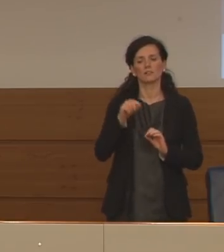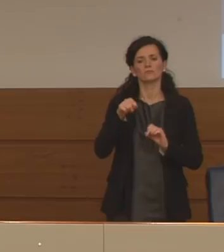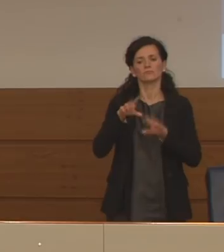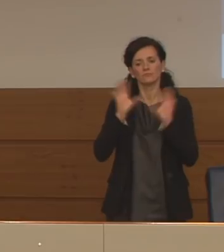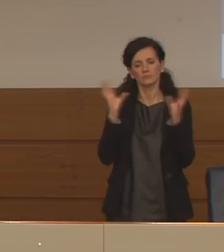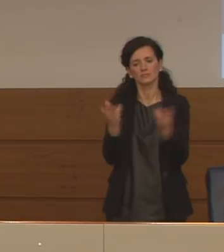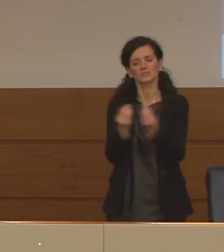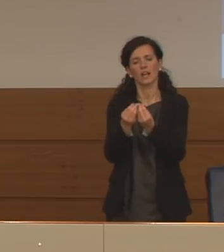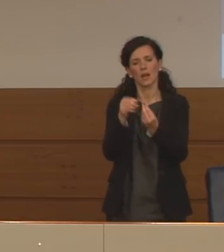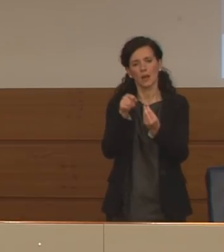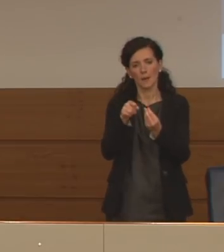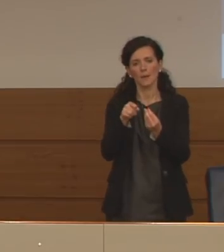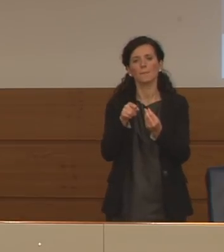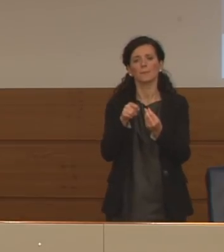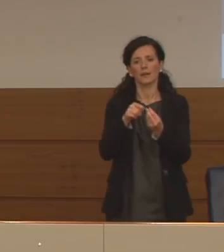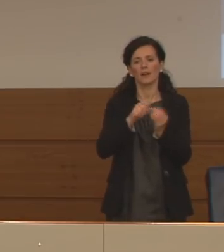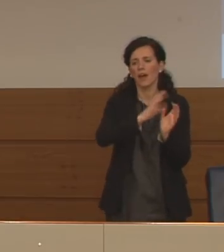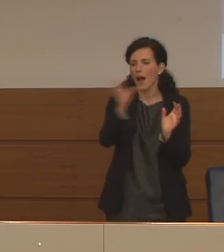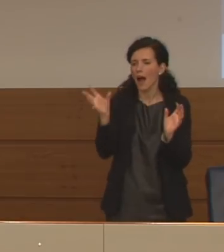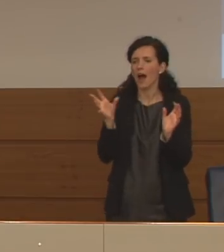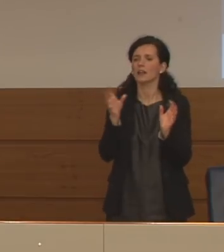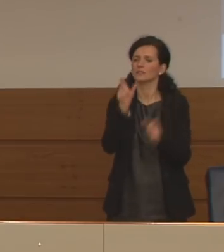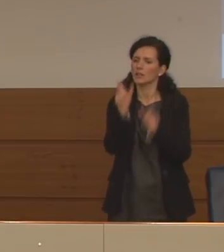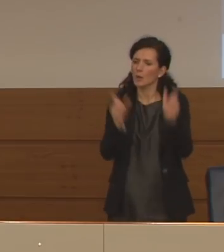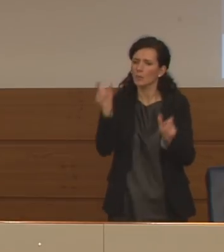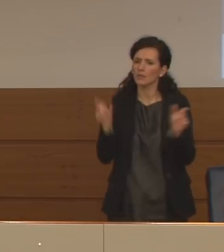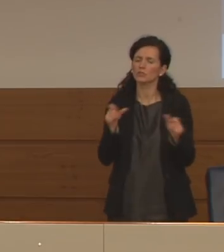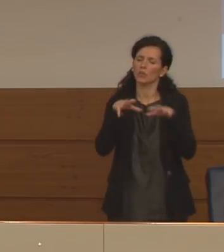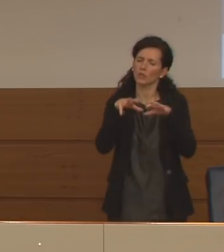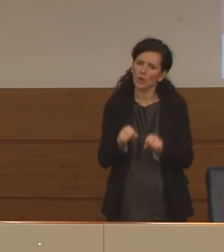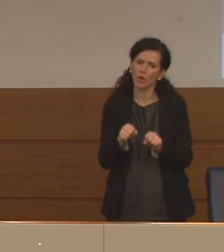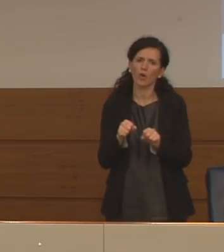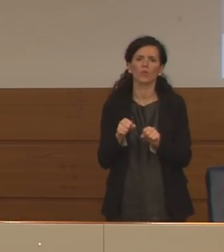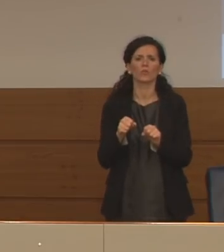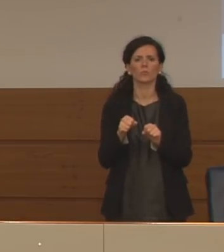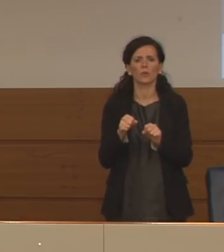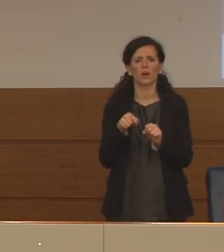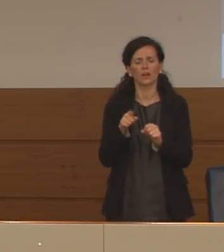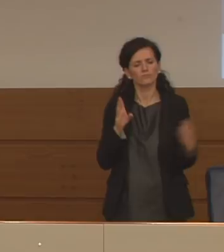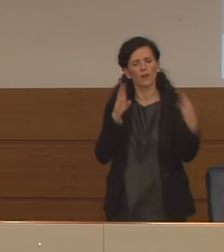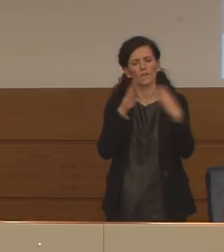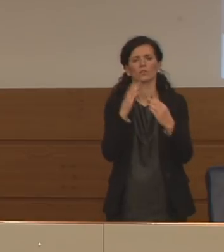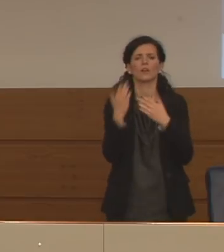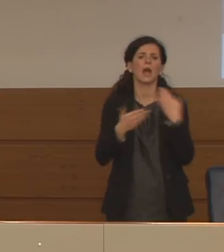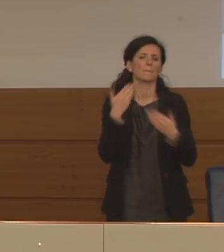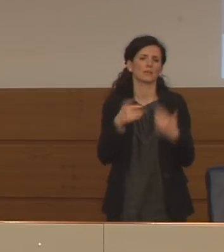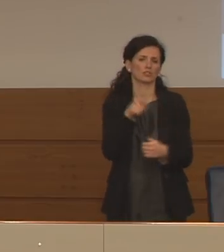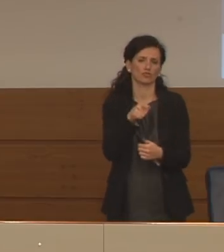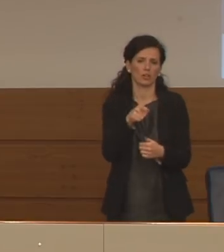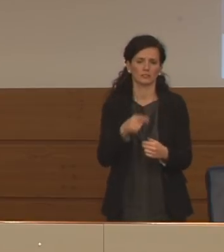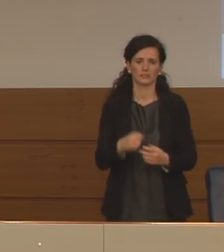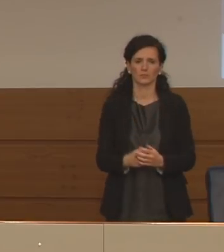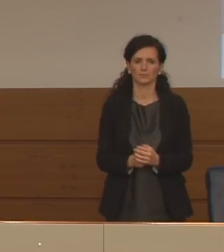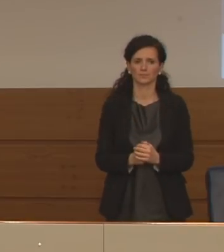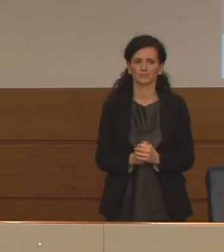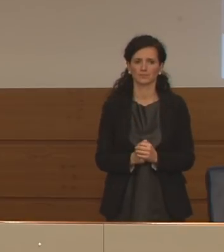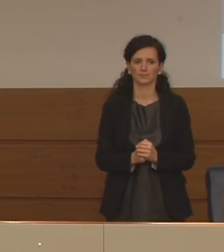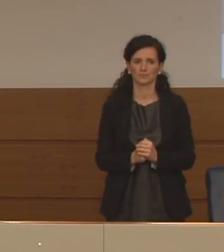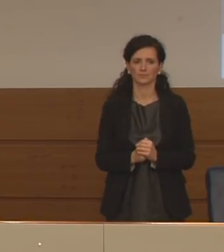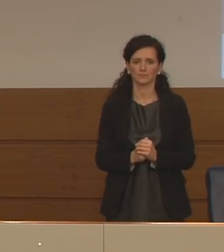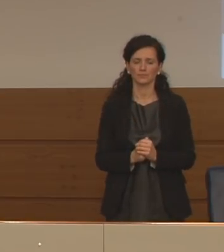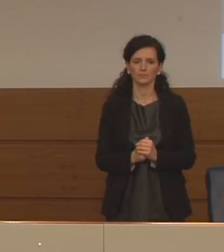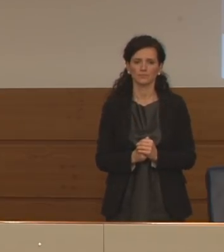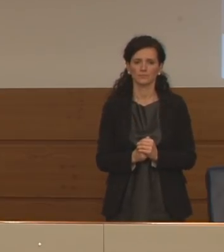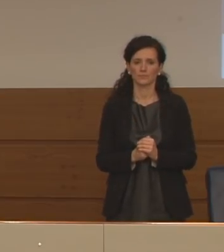e tutti quanti gli altri che sono impegnati a vario titolo nel fronteggiare l'emergenza il dato